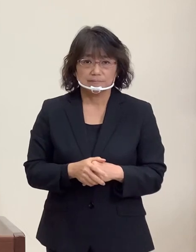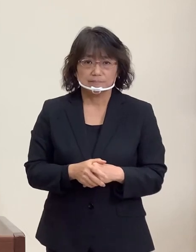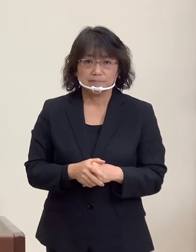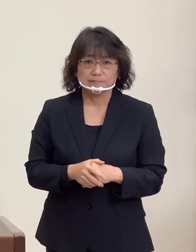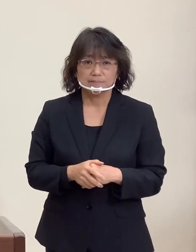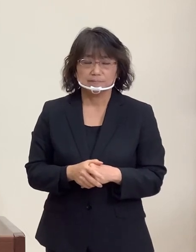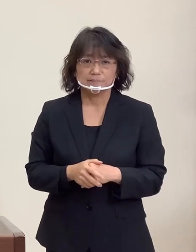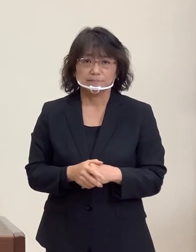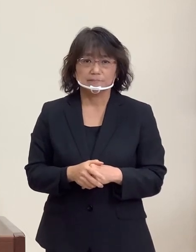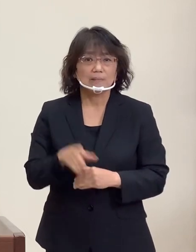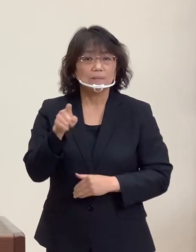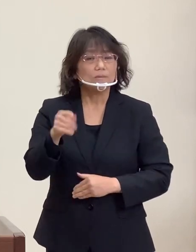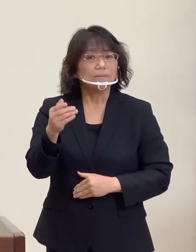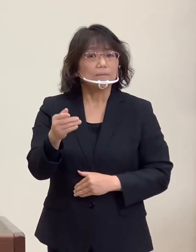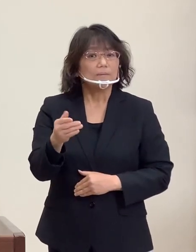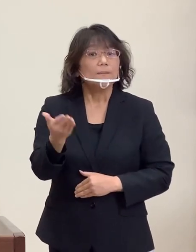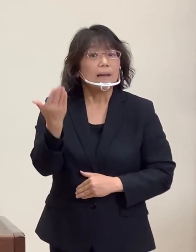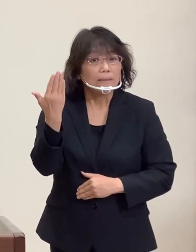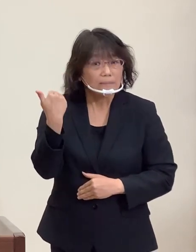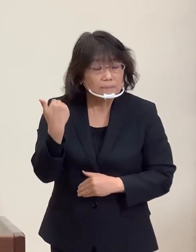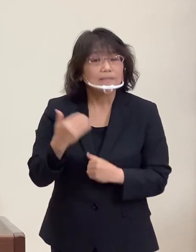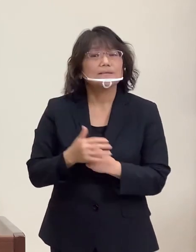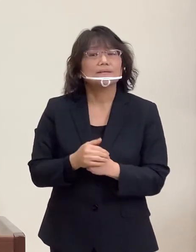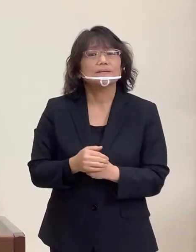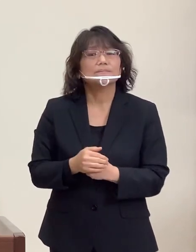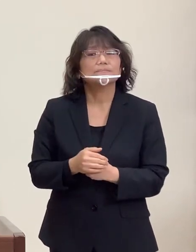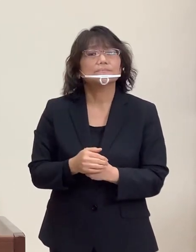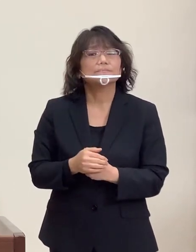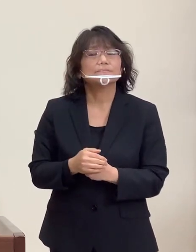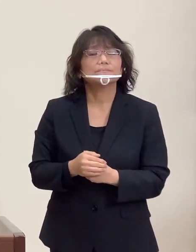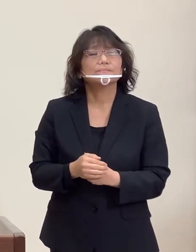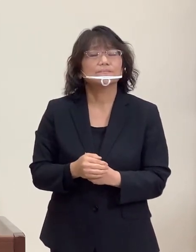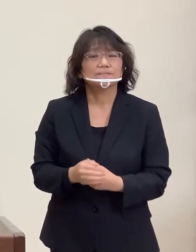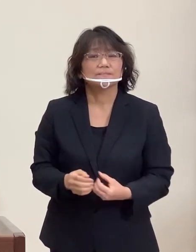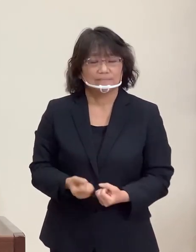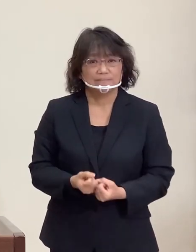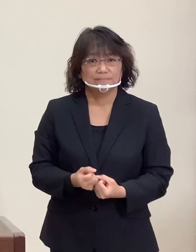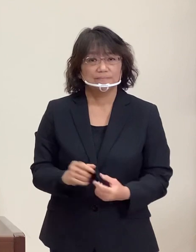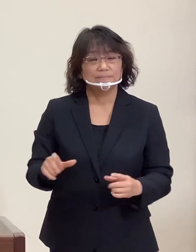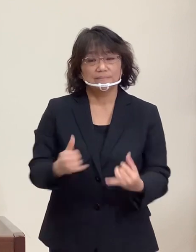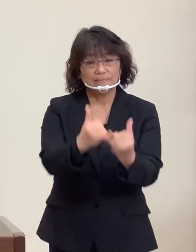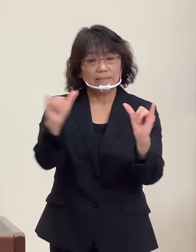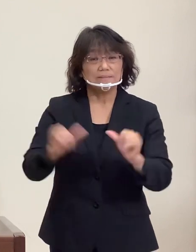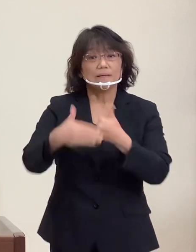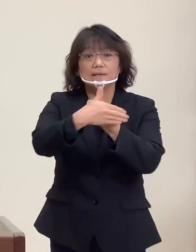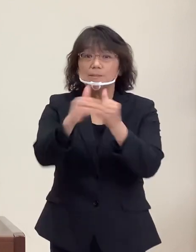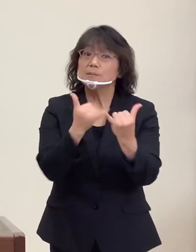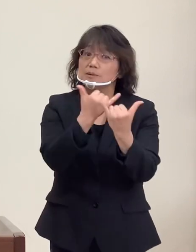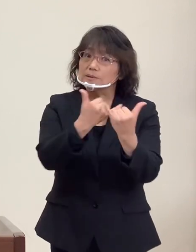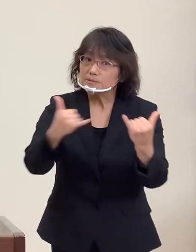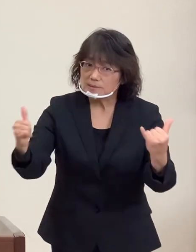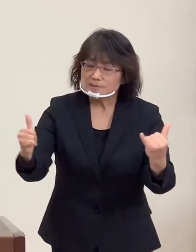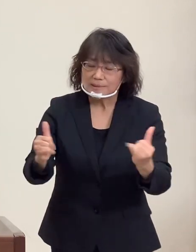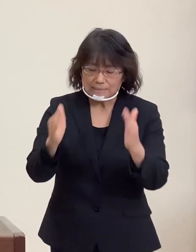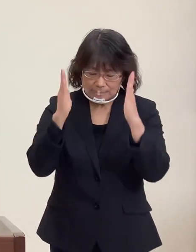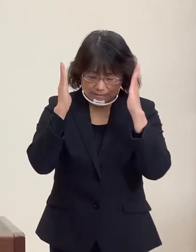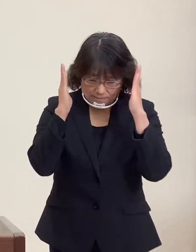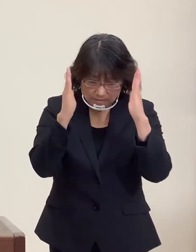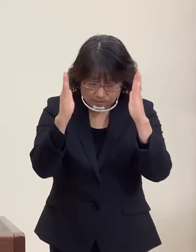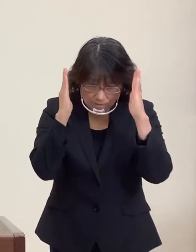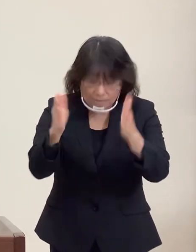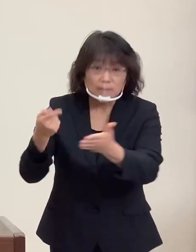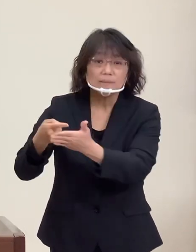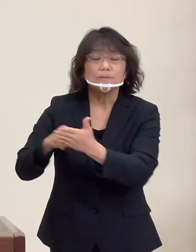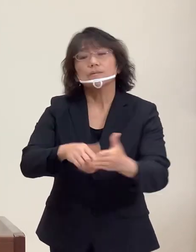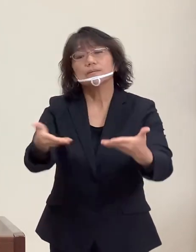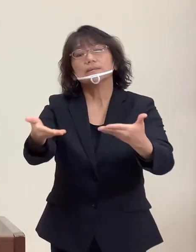ね沢山のエッセンシャルワーカーの方々が愛して懸命な努力をしていただいて